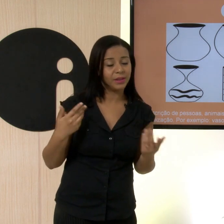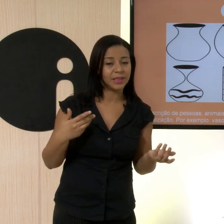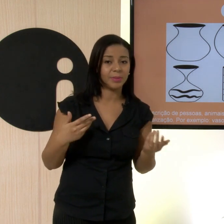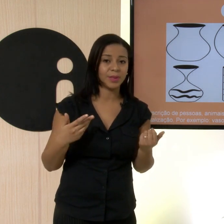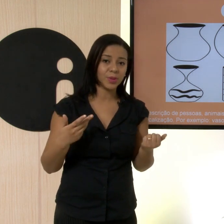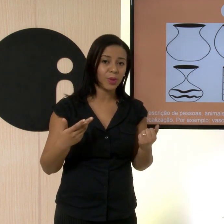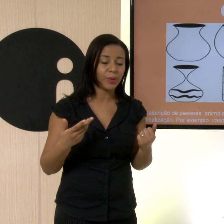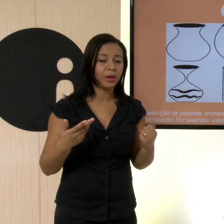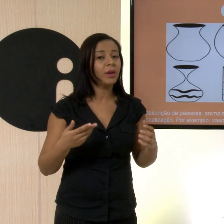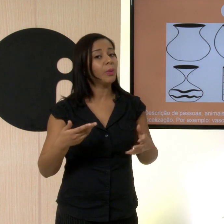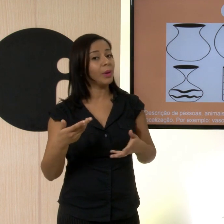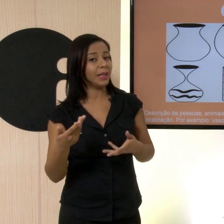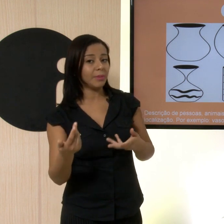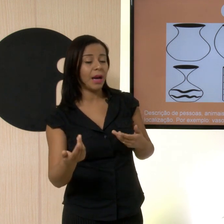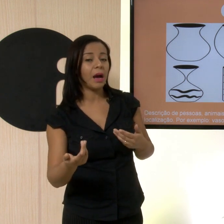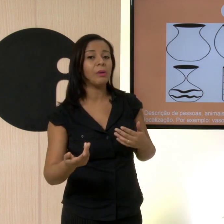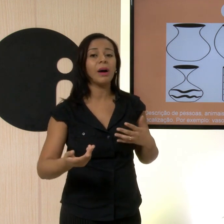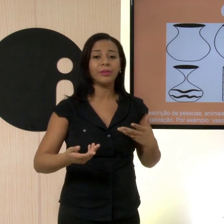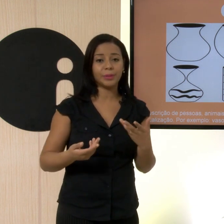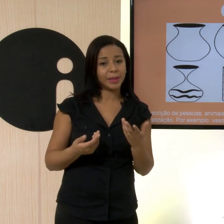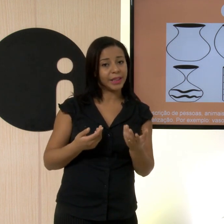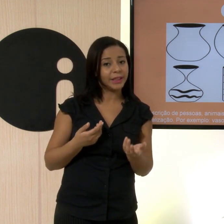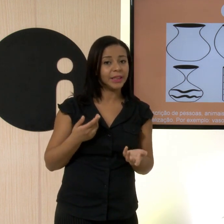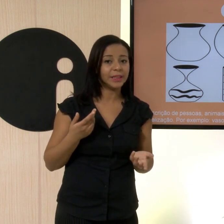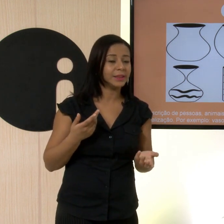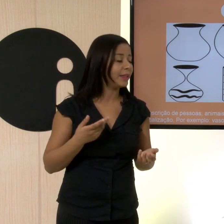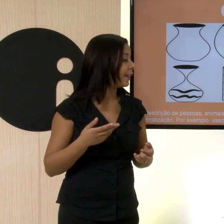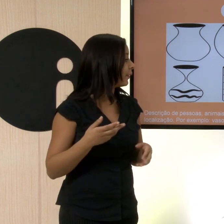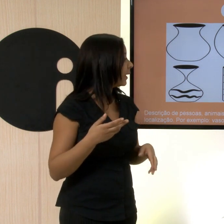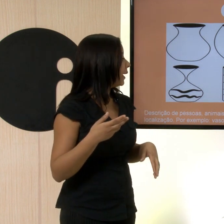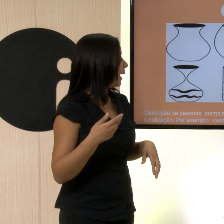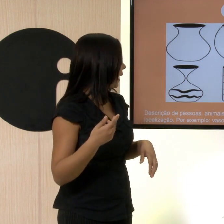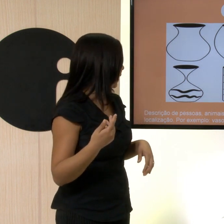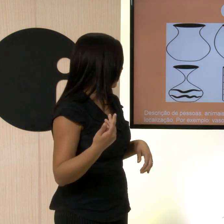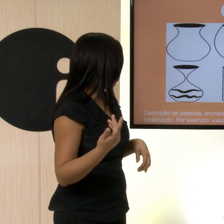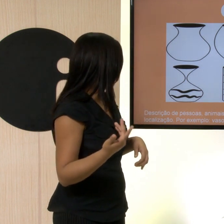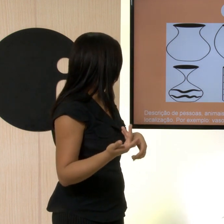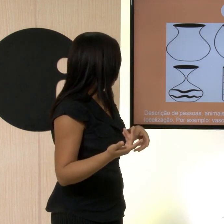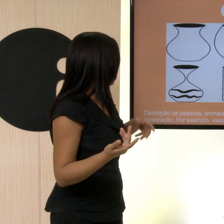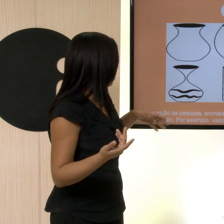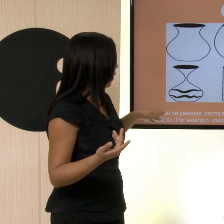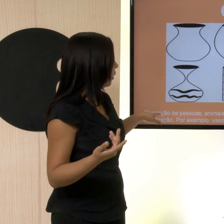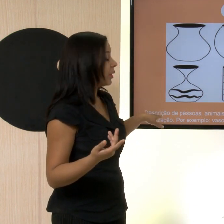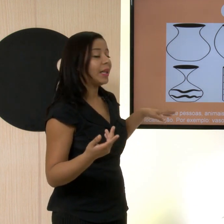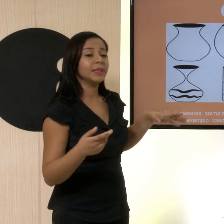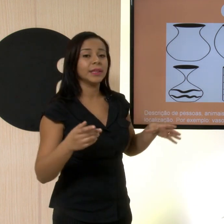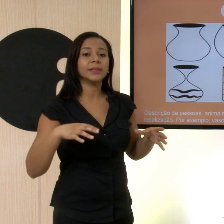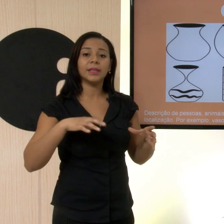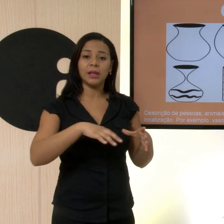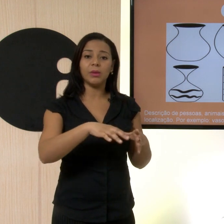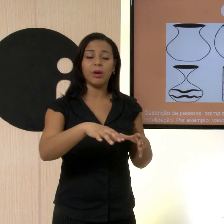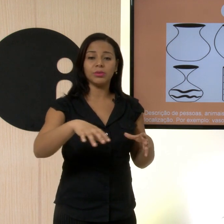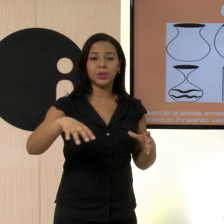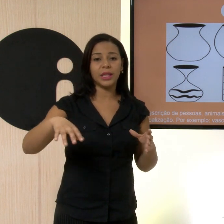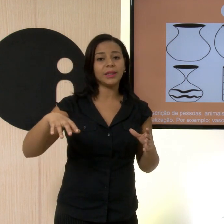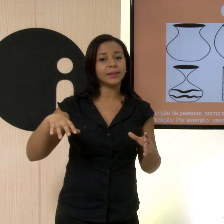dessa pessoa, um animal, a forma que ele anda, a localização, onde ele está